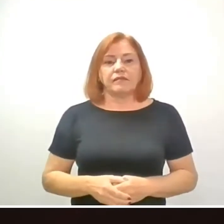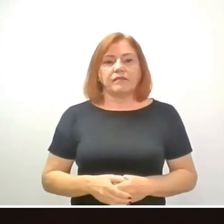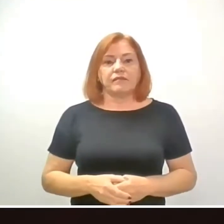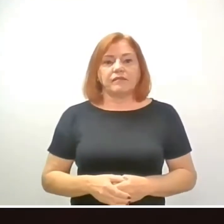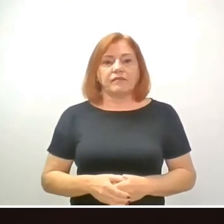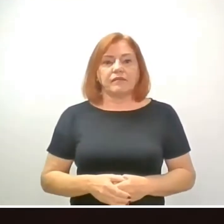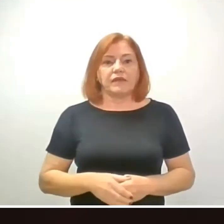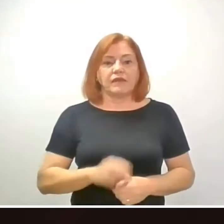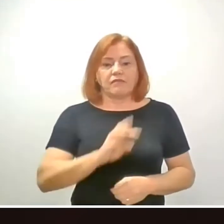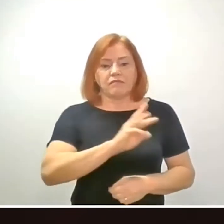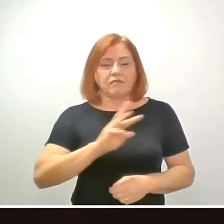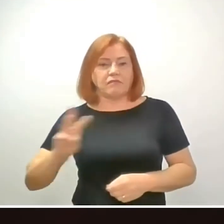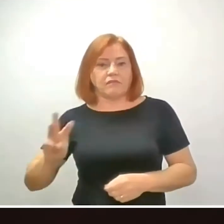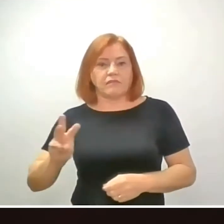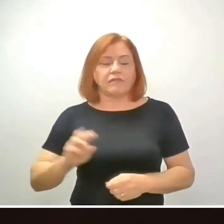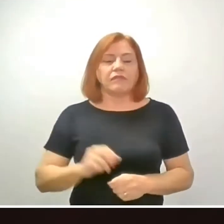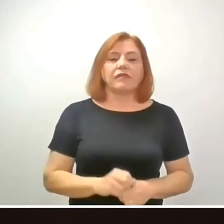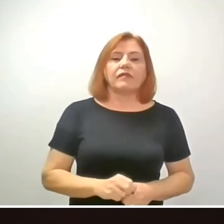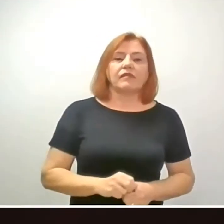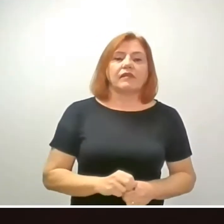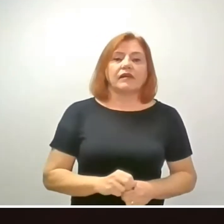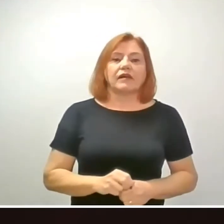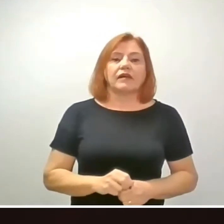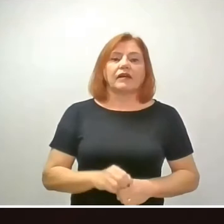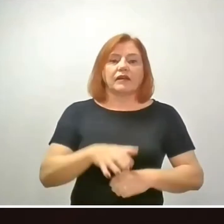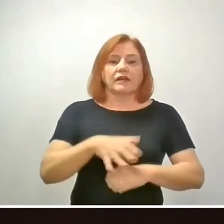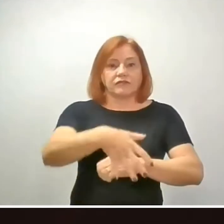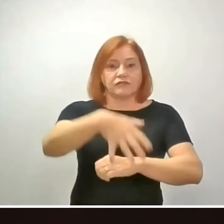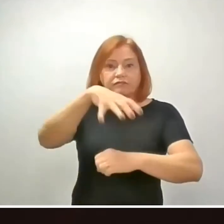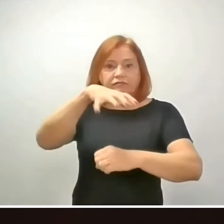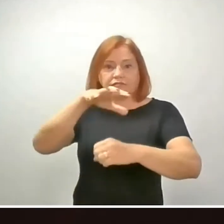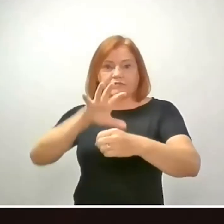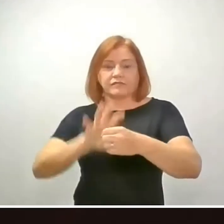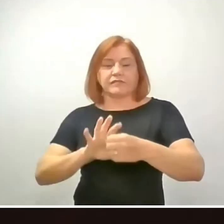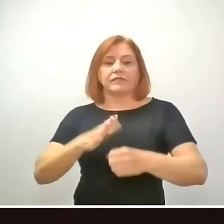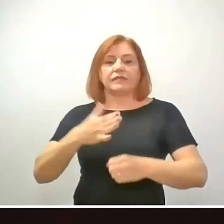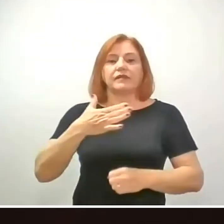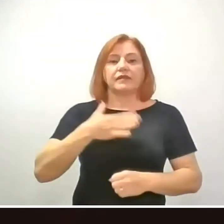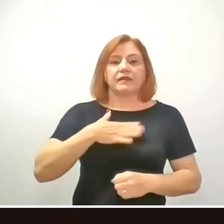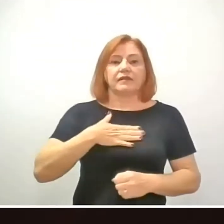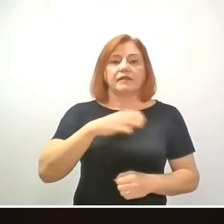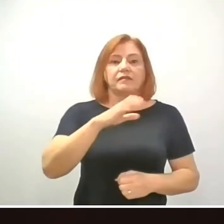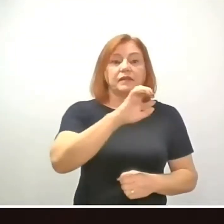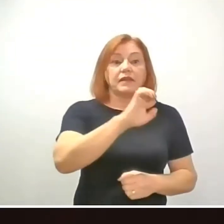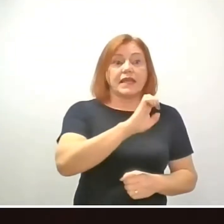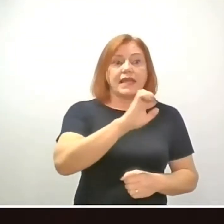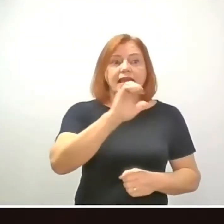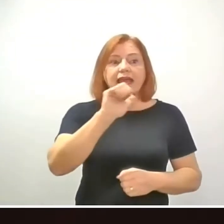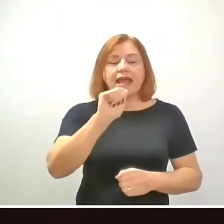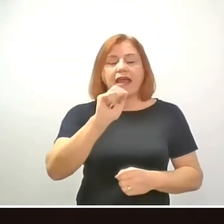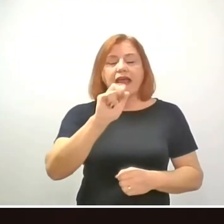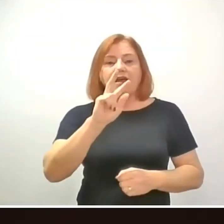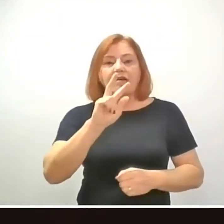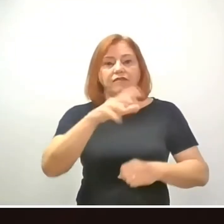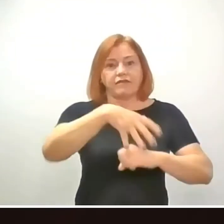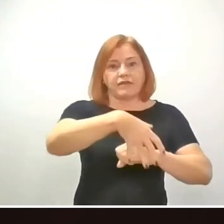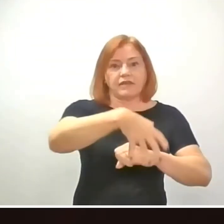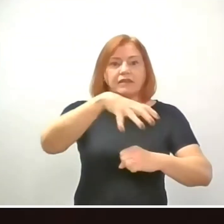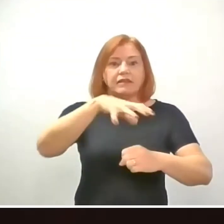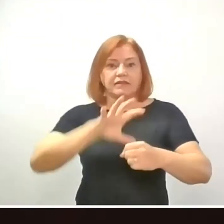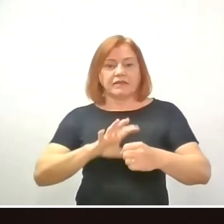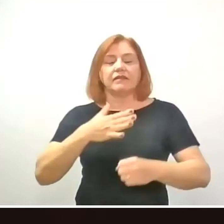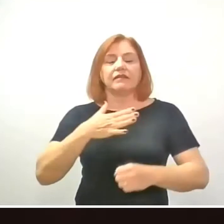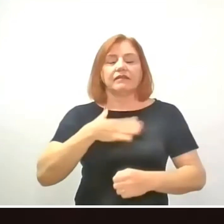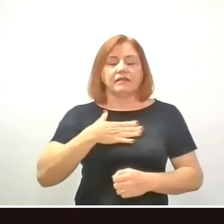a EAV, a estância é minha. E se você não fez ainda sua participação, sua adesão no programa